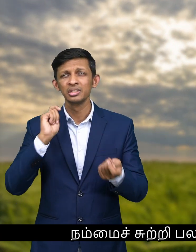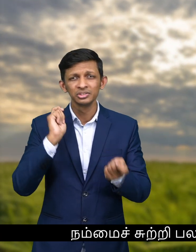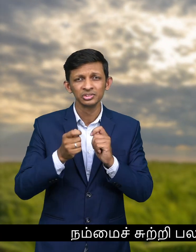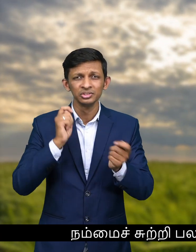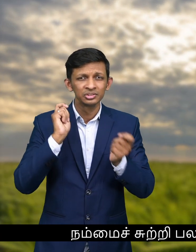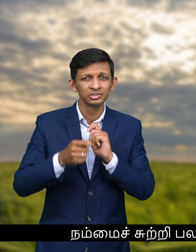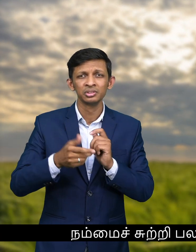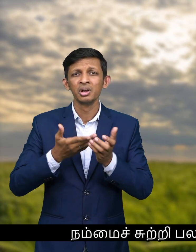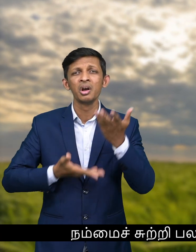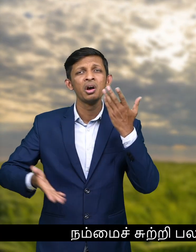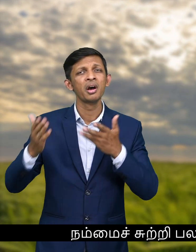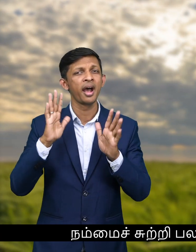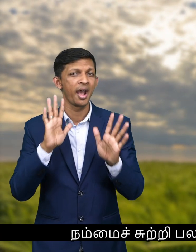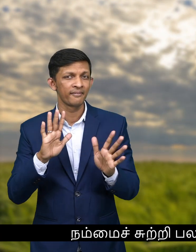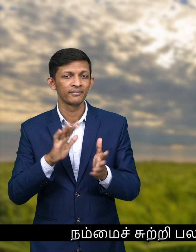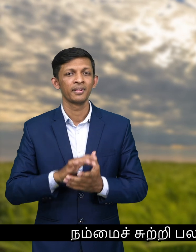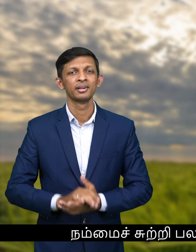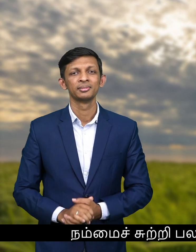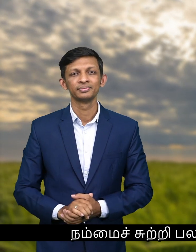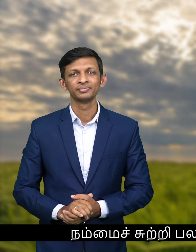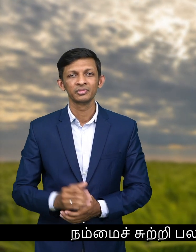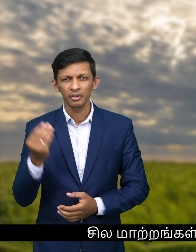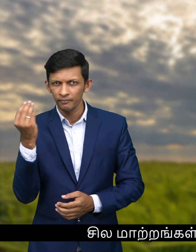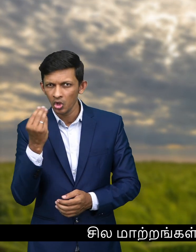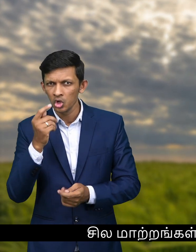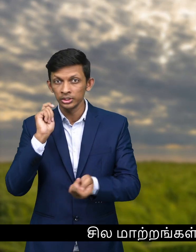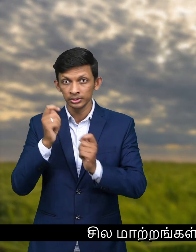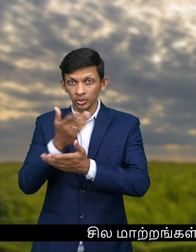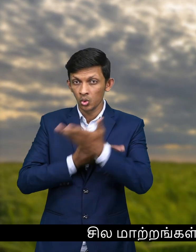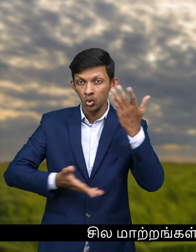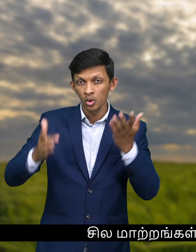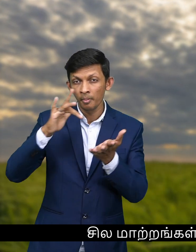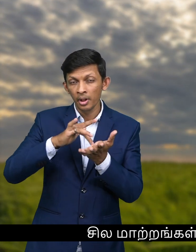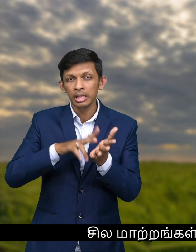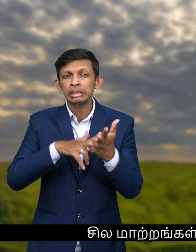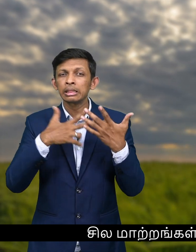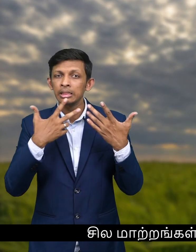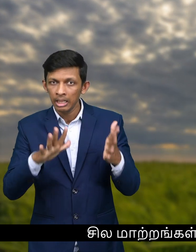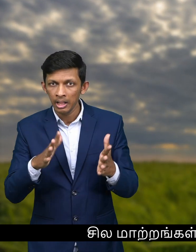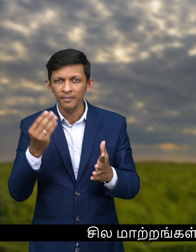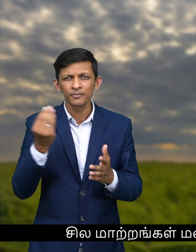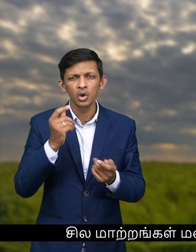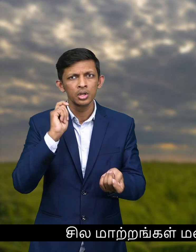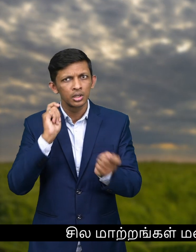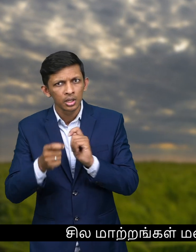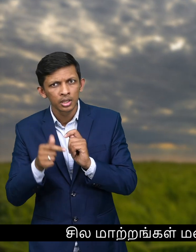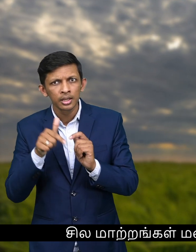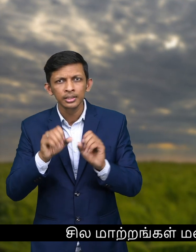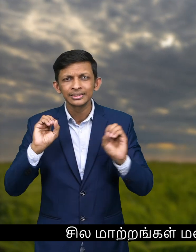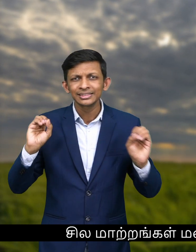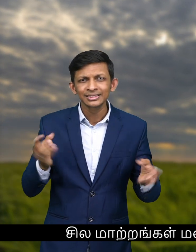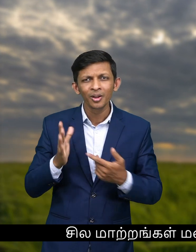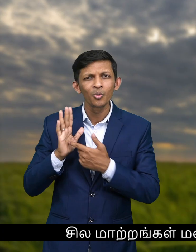நம்மை சுற்றி பல மாற்றங்கள் நிகழ்ந்து வருகின்றன. சில மாற்றங்கள் இயற்கையாகவே நிகழ்கின்றன, சில